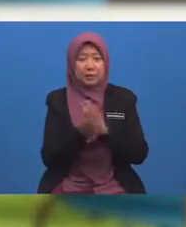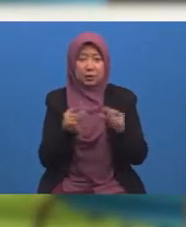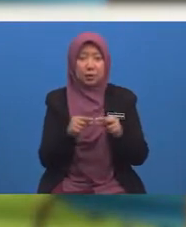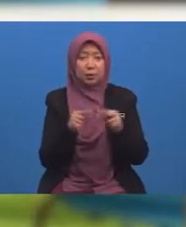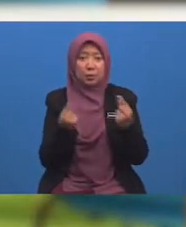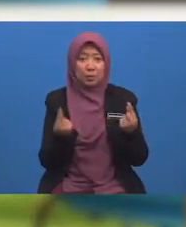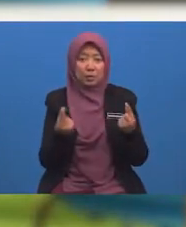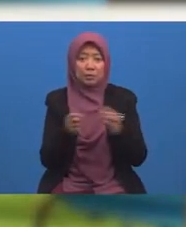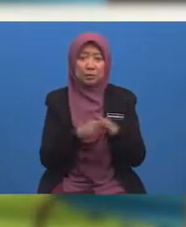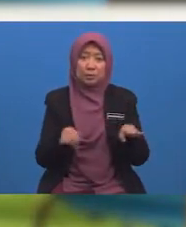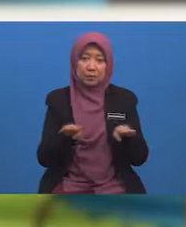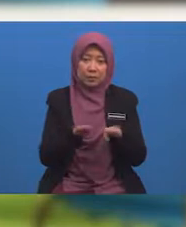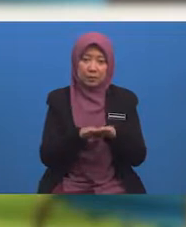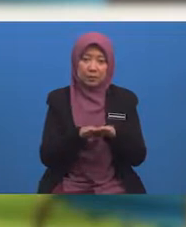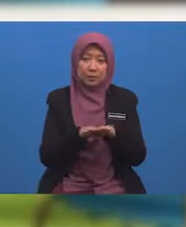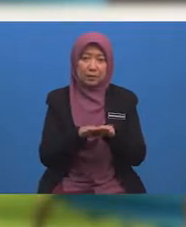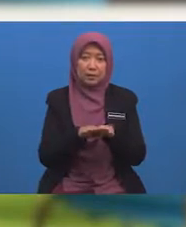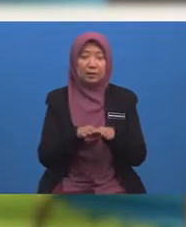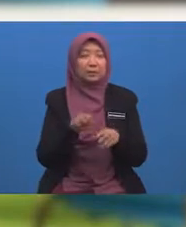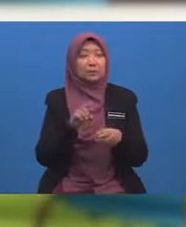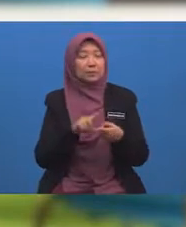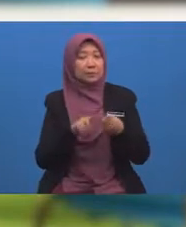Al-Quran sebagai pendamping diri.